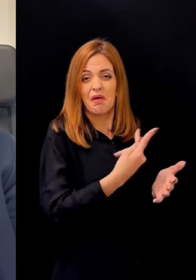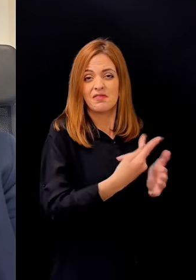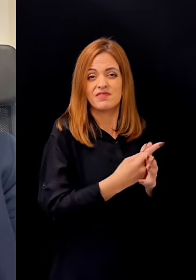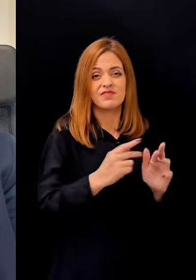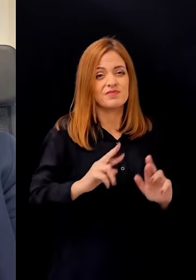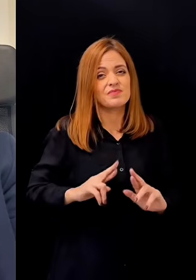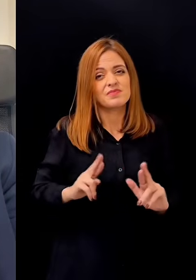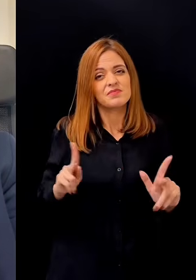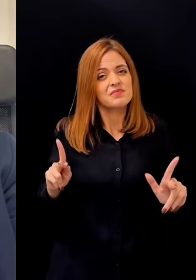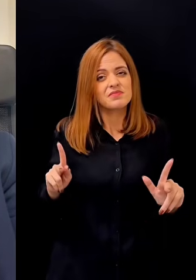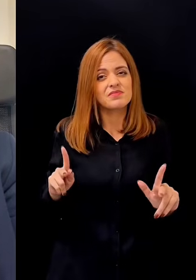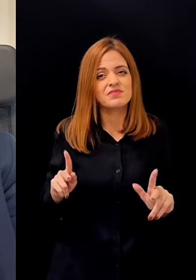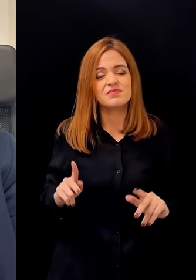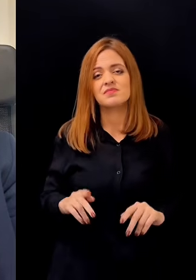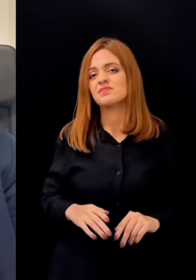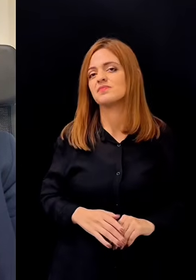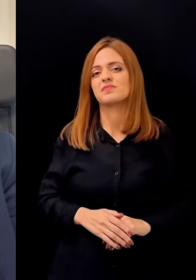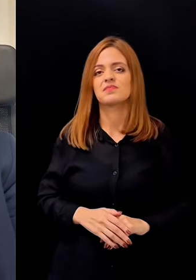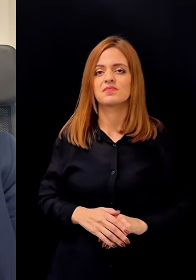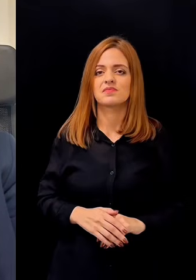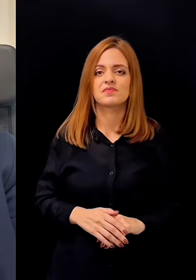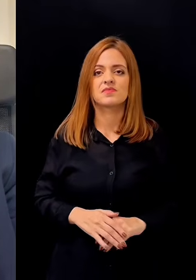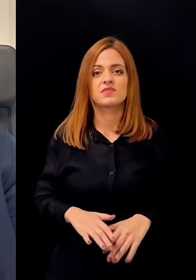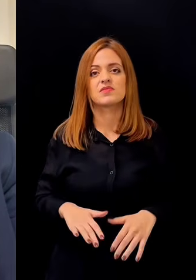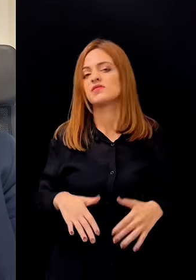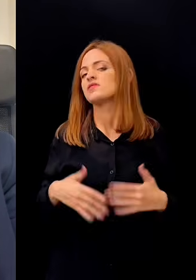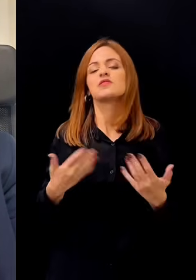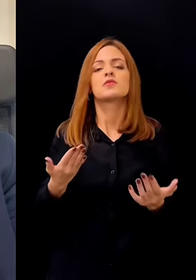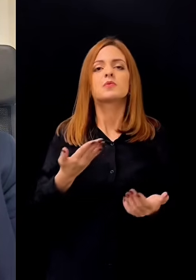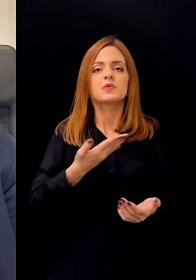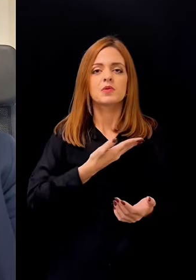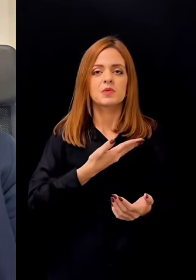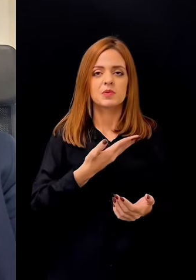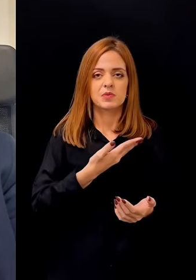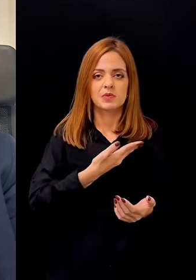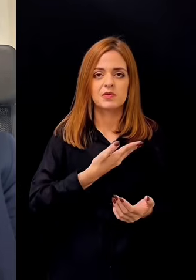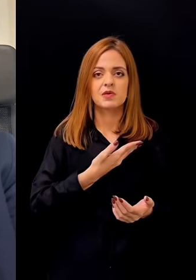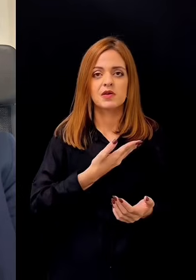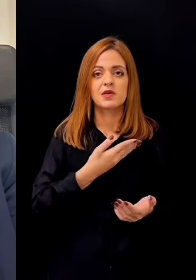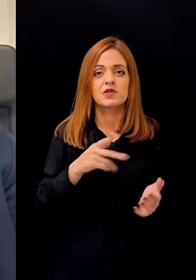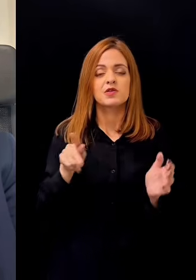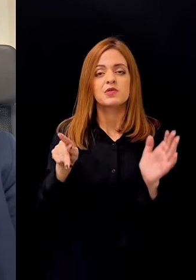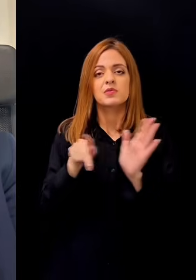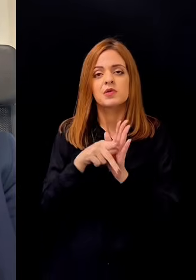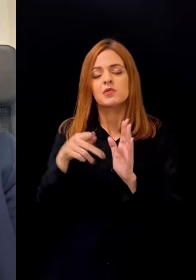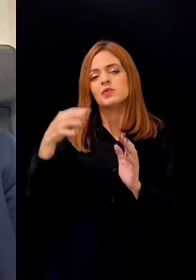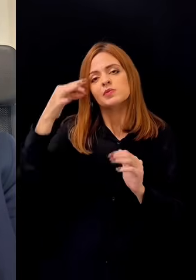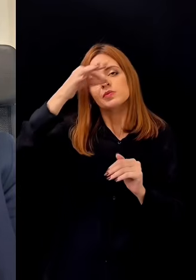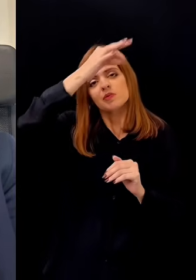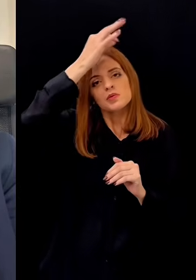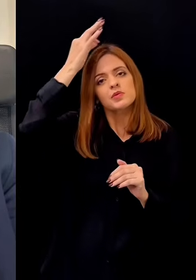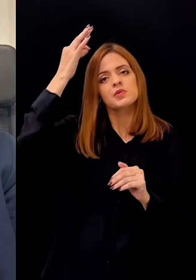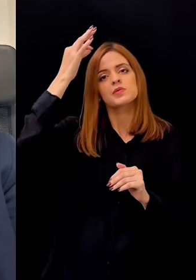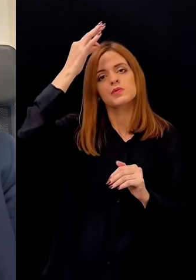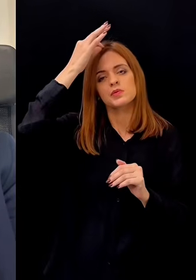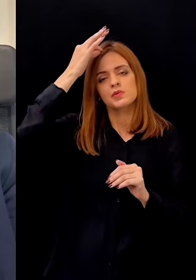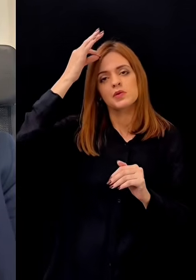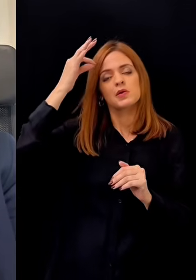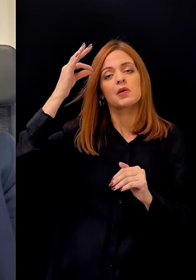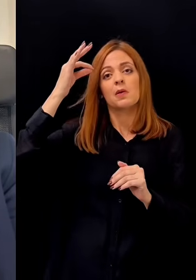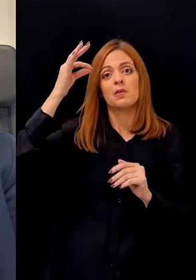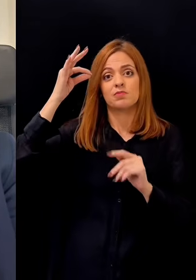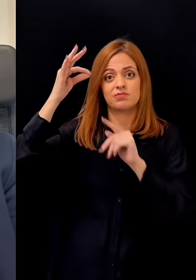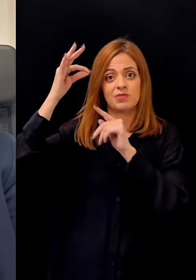Então, amiga e amigo, esse é o meu desejo, que o Espírito Santo, o meu Senhor, o meu